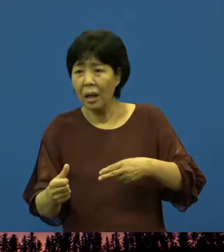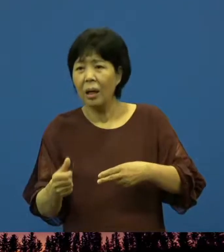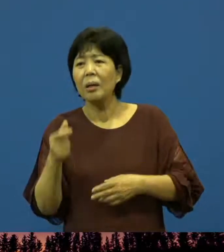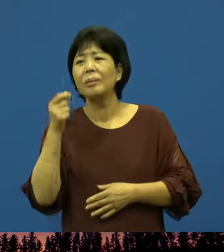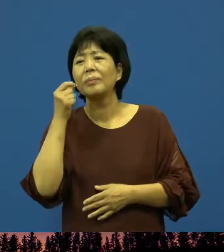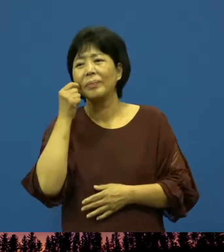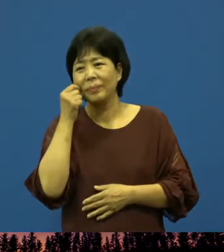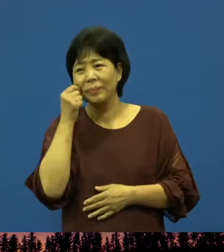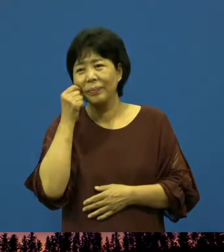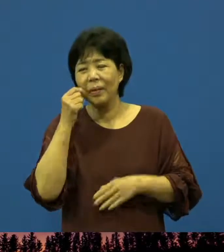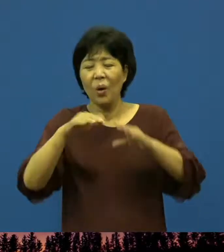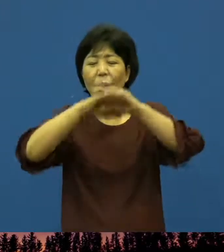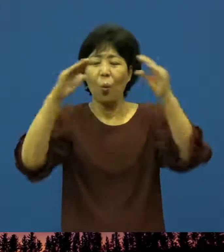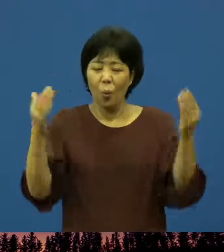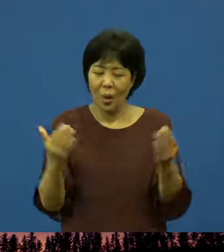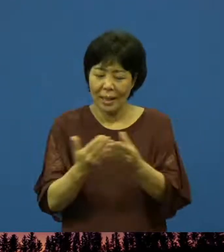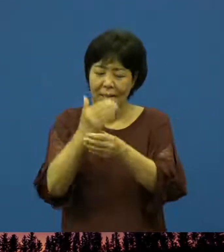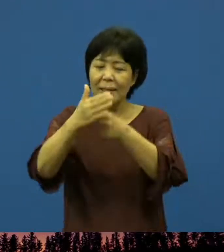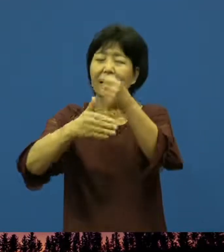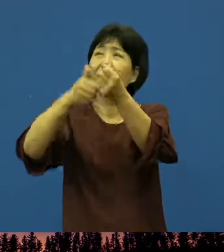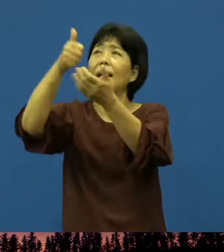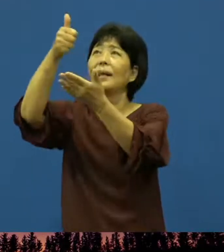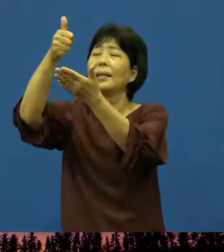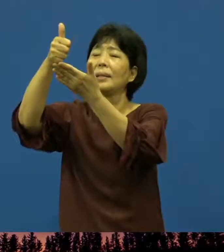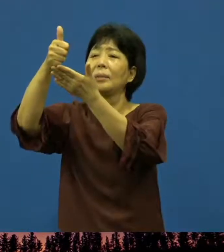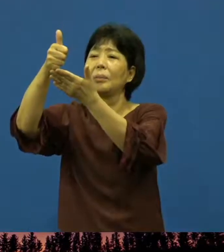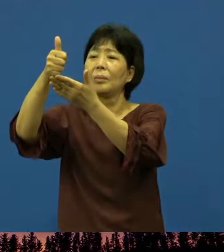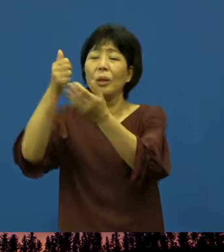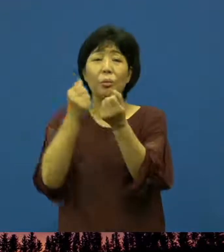그리스도는 완전한 하나님이시자 완전한 인간으로 오셨어요.